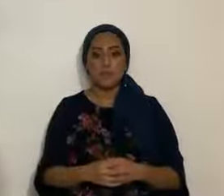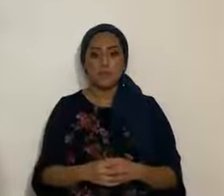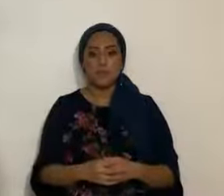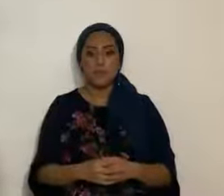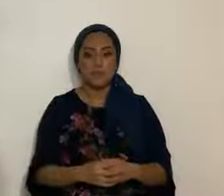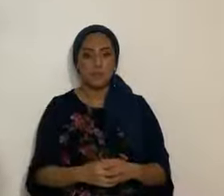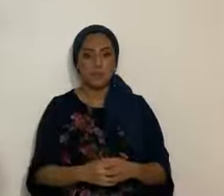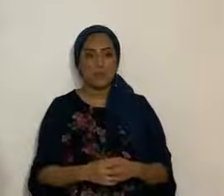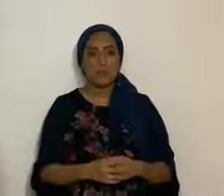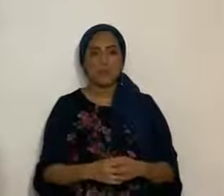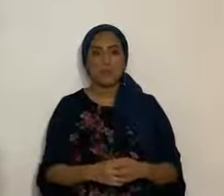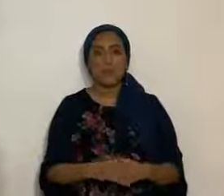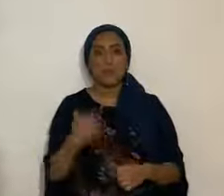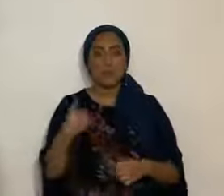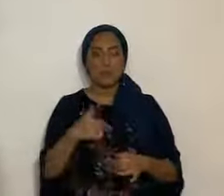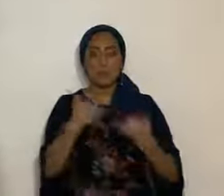y nos mantengamos fieles,